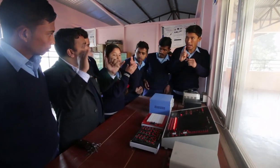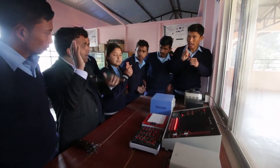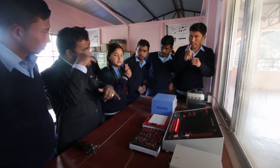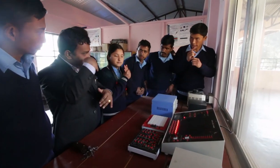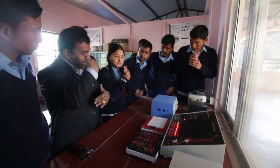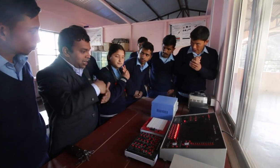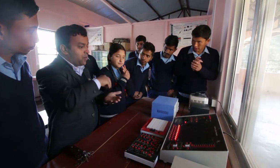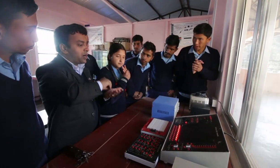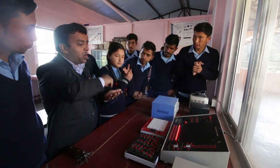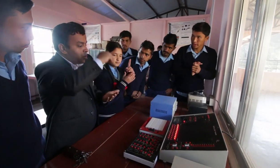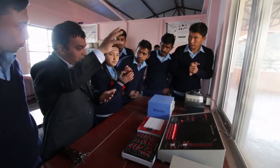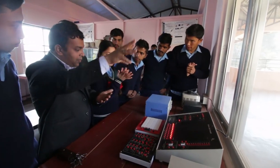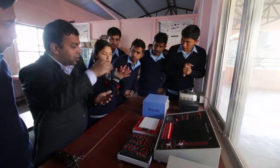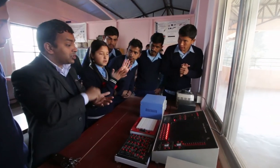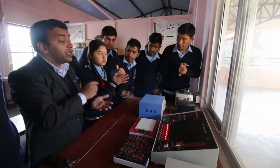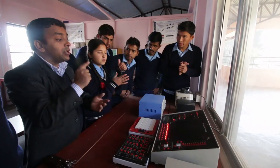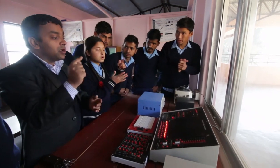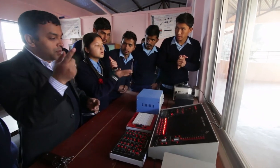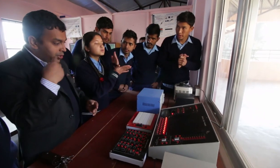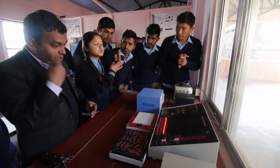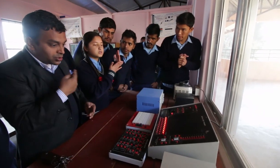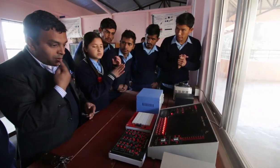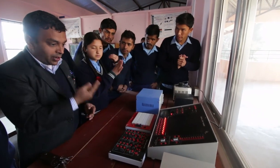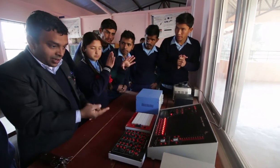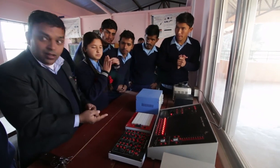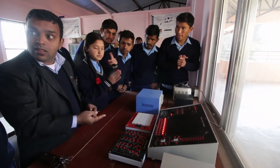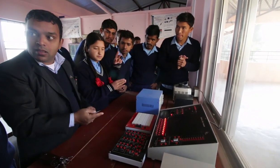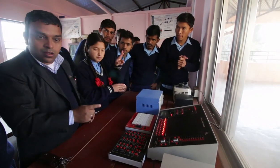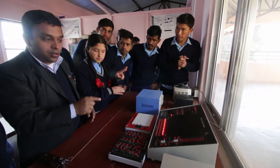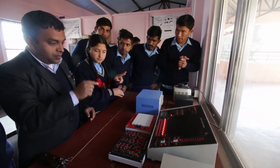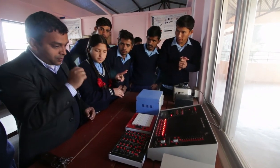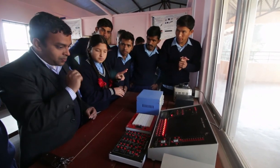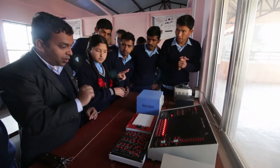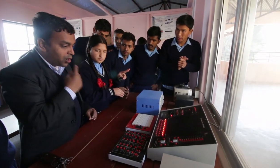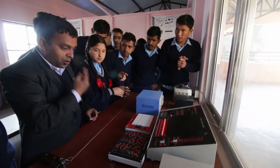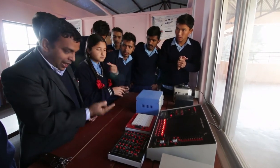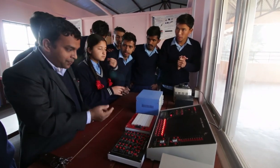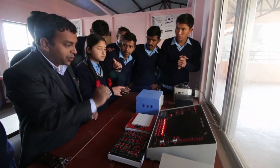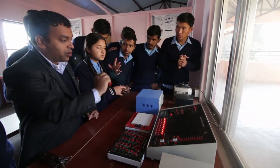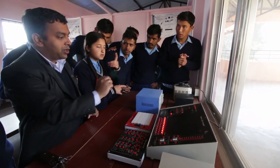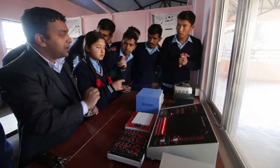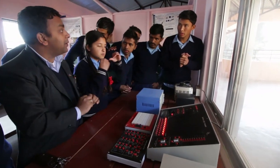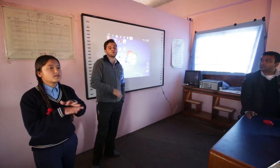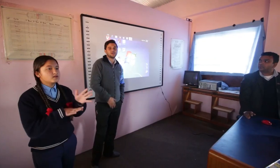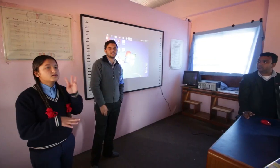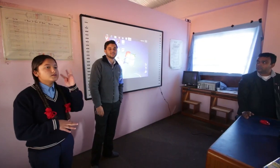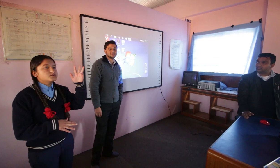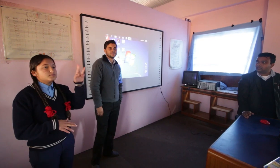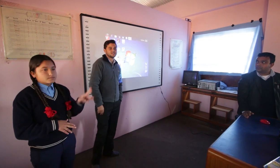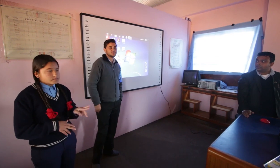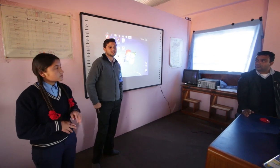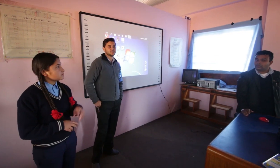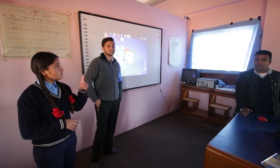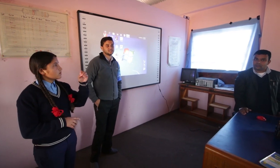डाटा एक ठाउँबाट अर्को ठाउँमा कसरी पठाउँछ भनेर भन्नको लागि प्रयोग गरिने